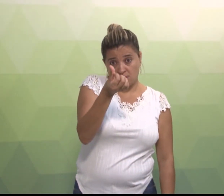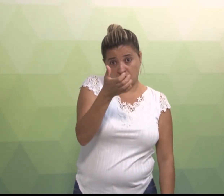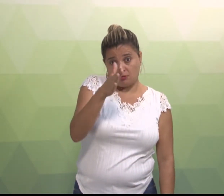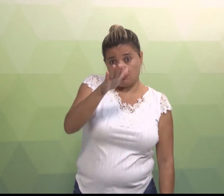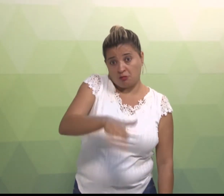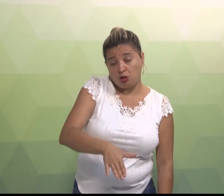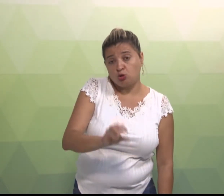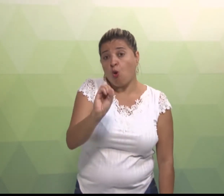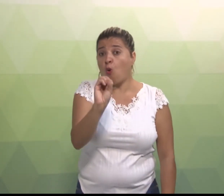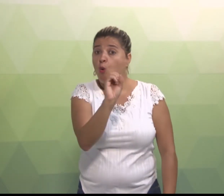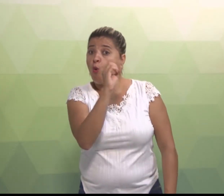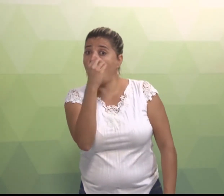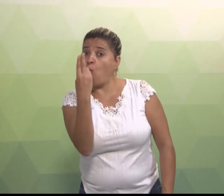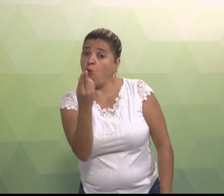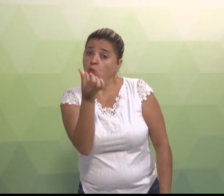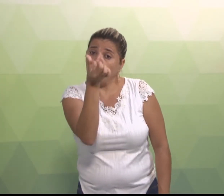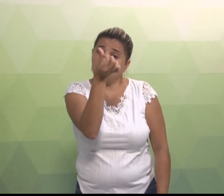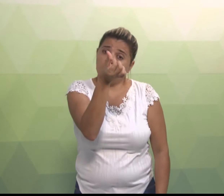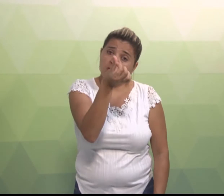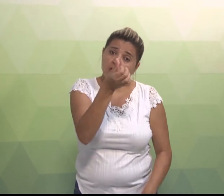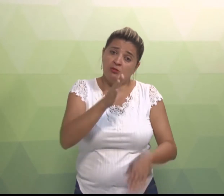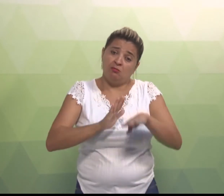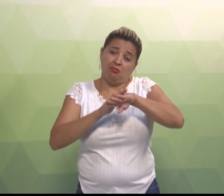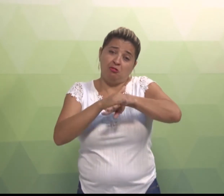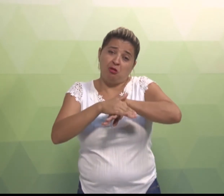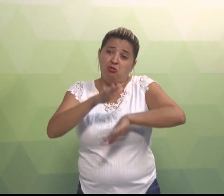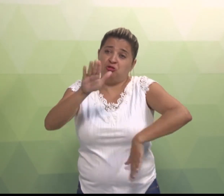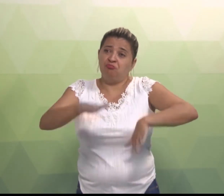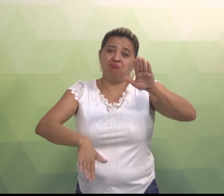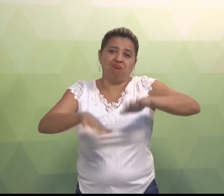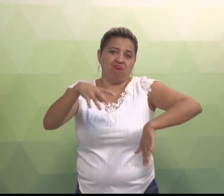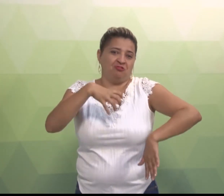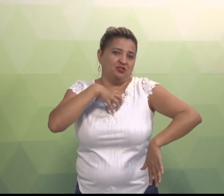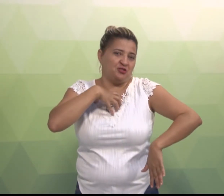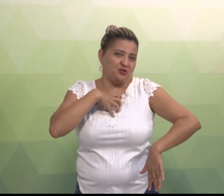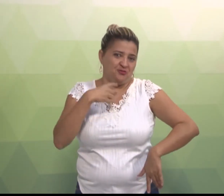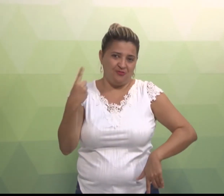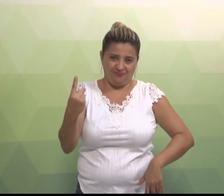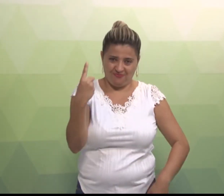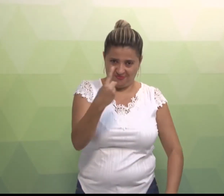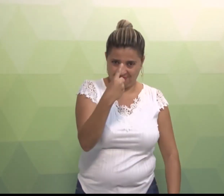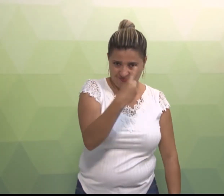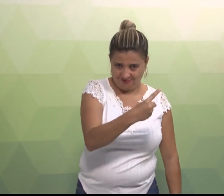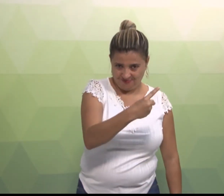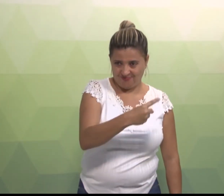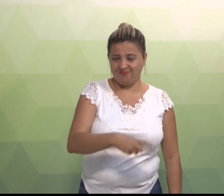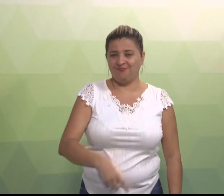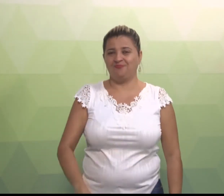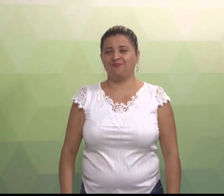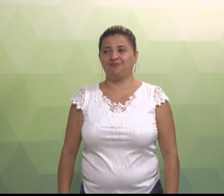6 da tarde ou 6 da noite. Vai variar, né? Depende, na verdade, de cada